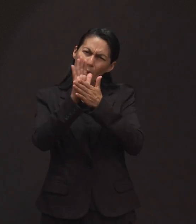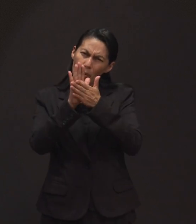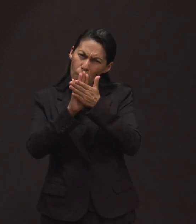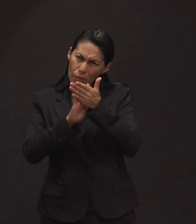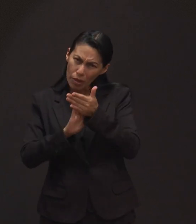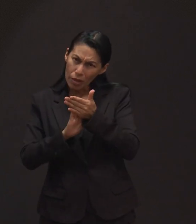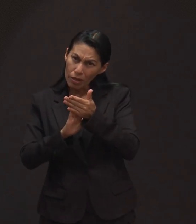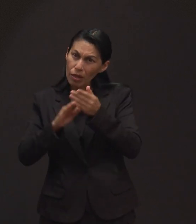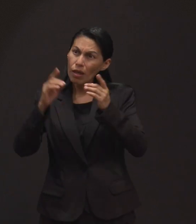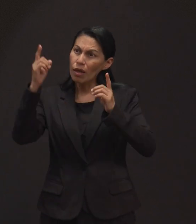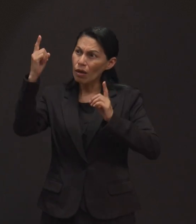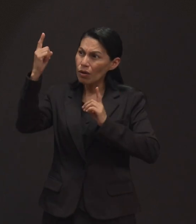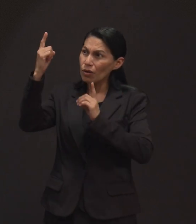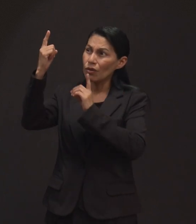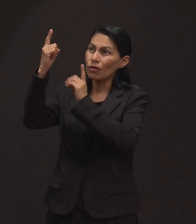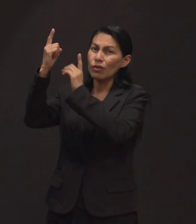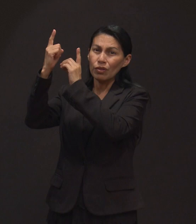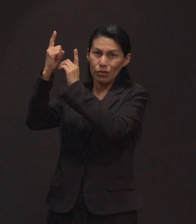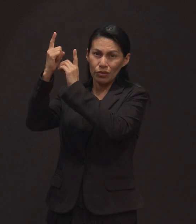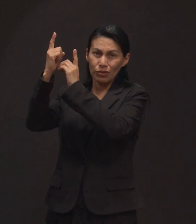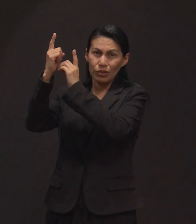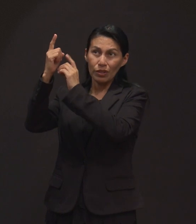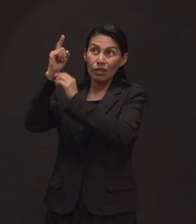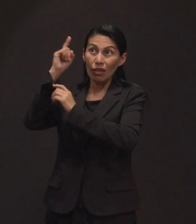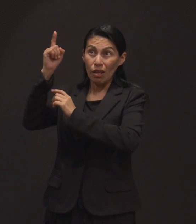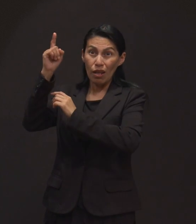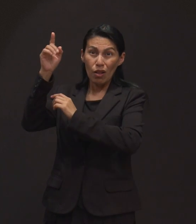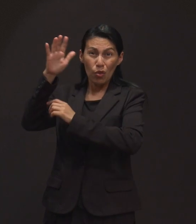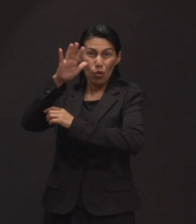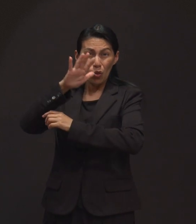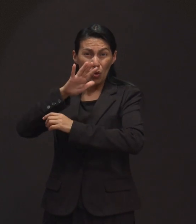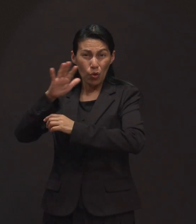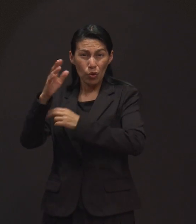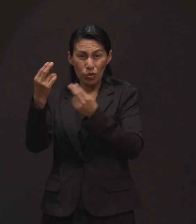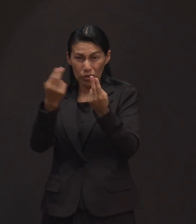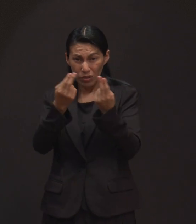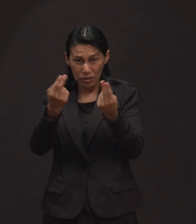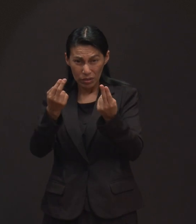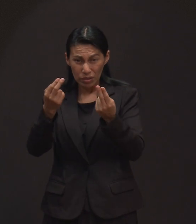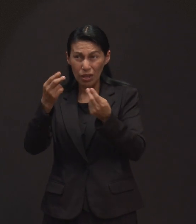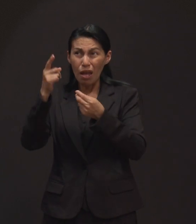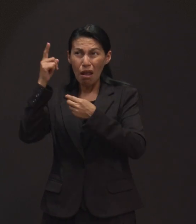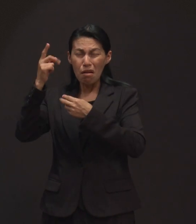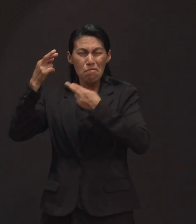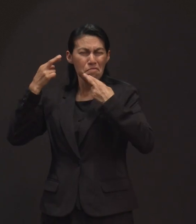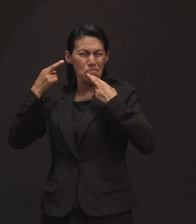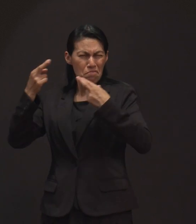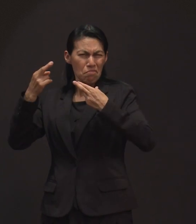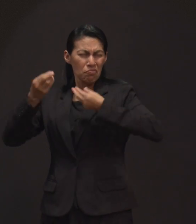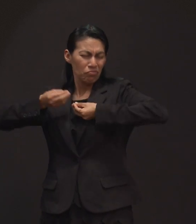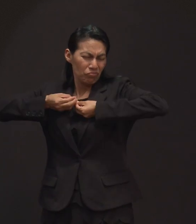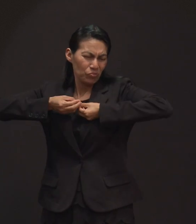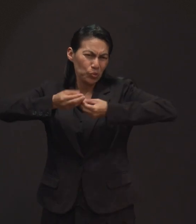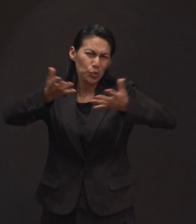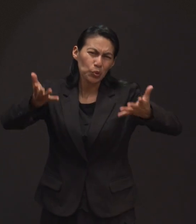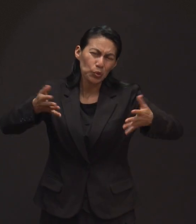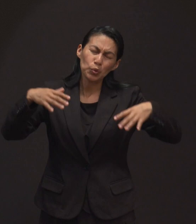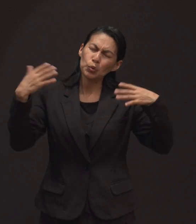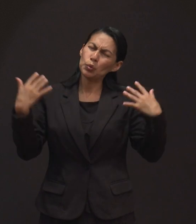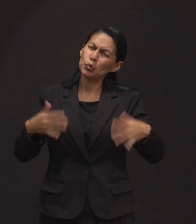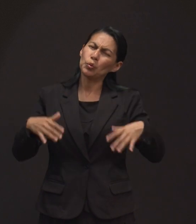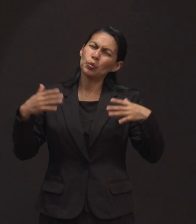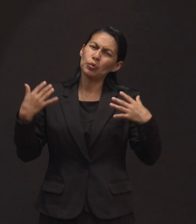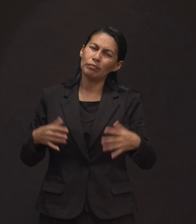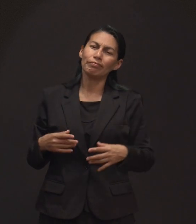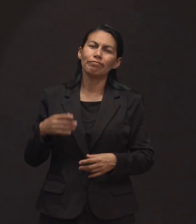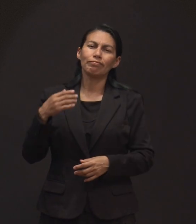humildad, en oración a Él, y Él suplirá todo lo que te falta de acuerdo a las riquezas en gloria de Cristo Jesús.